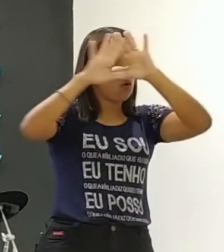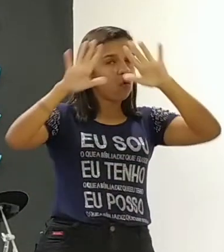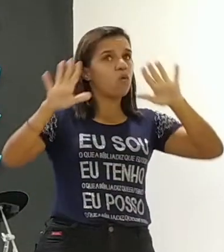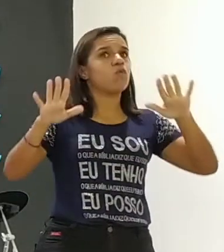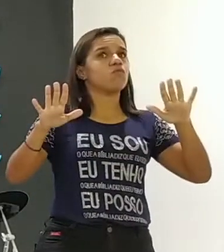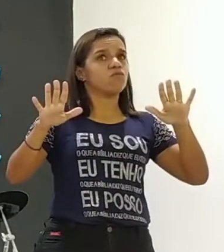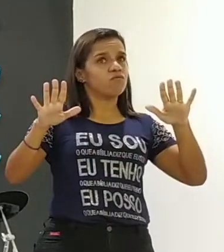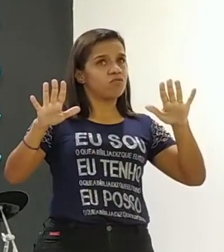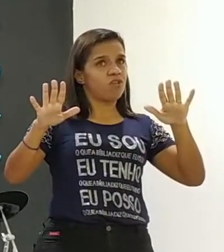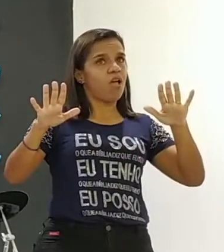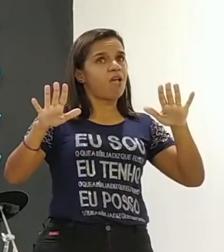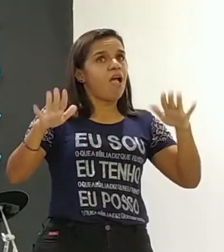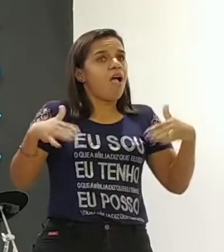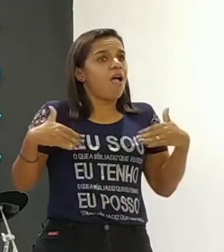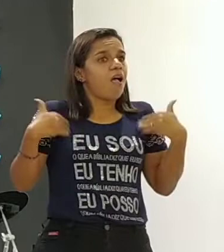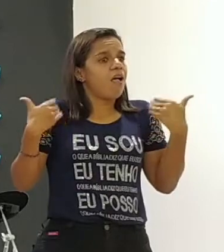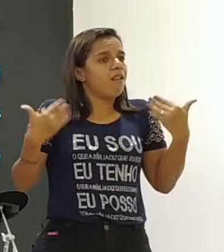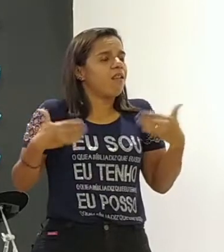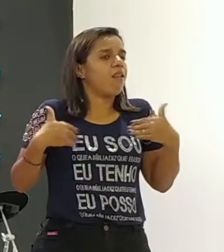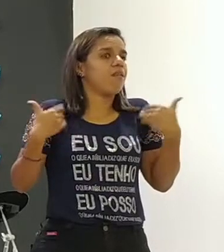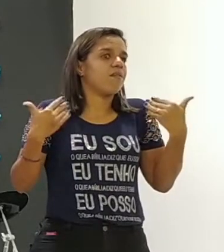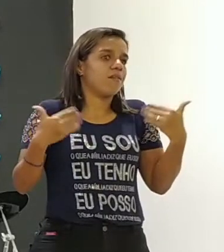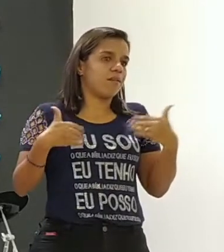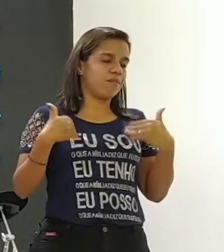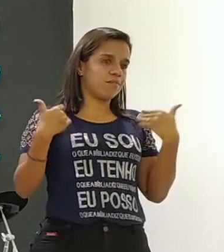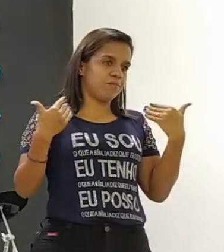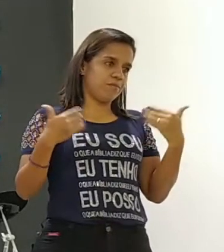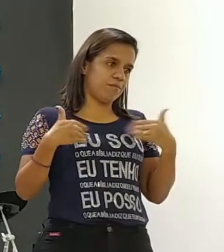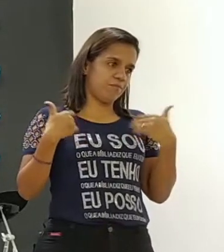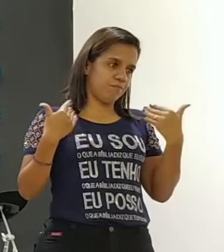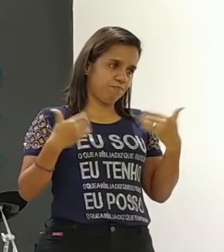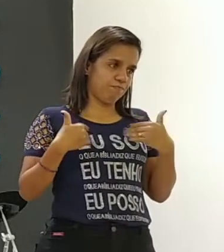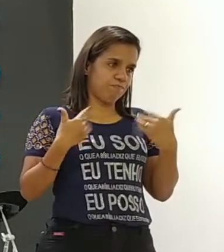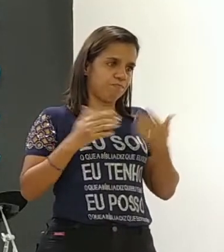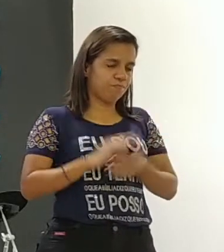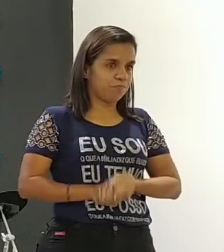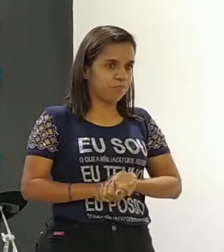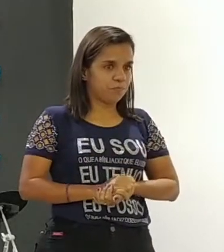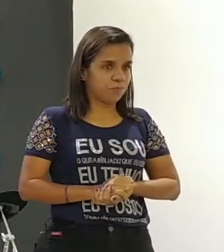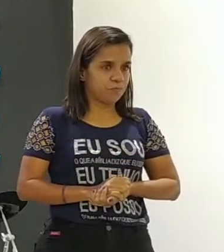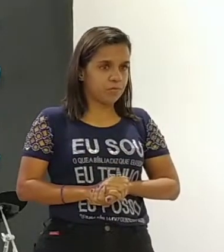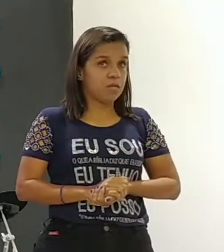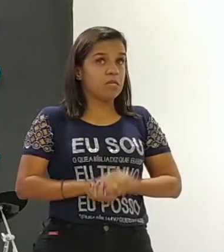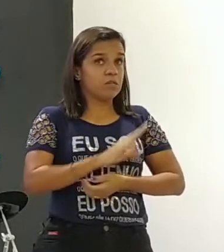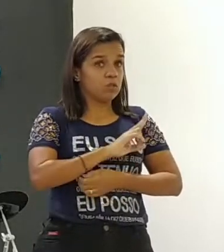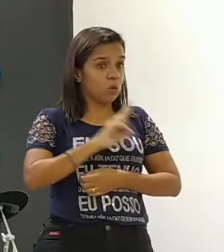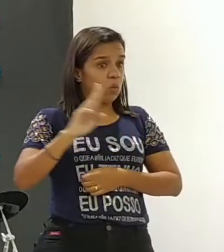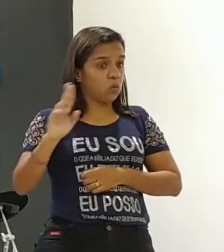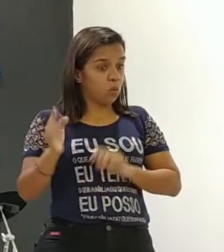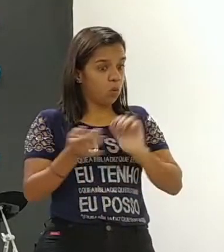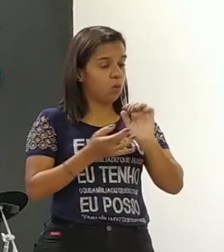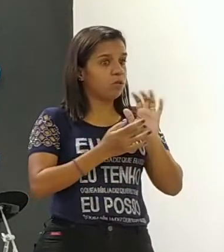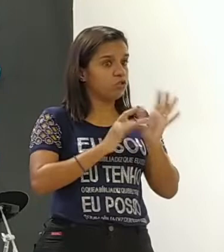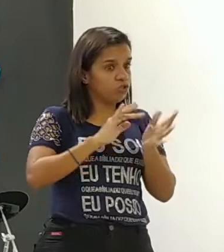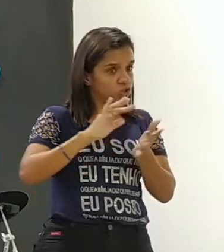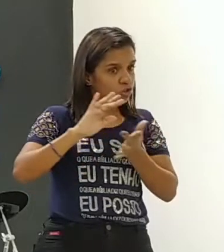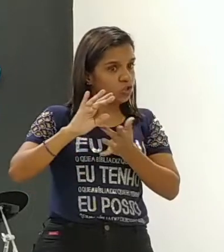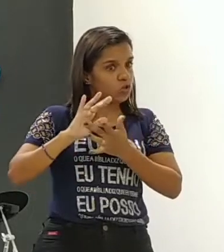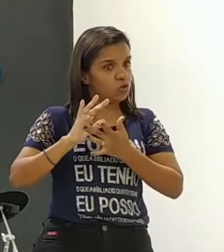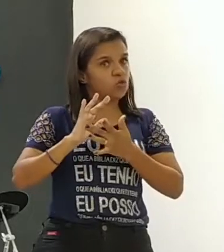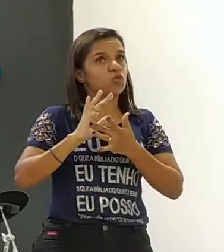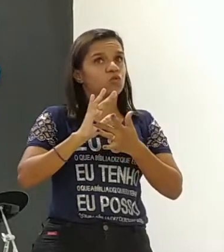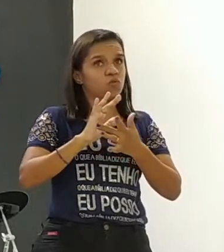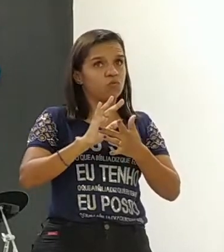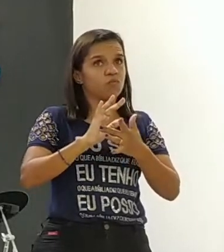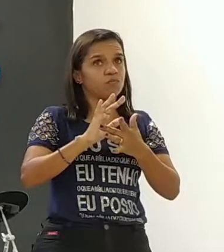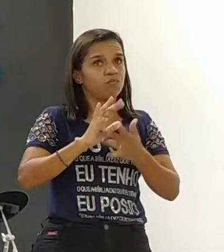vos regozijeis e alegreis, se pelo nome de Cristo sois